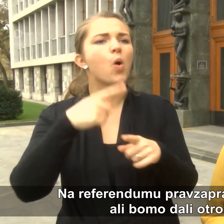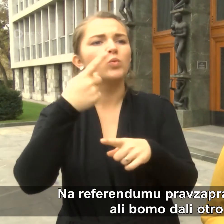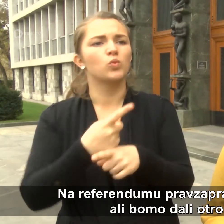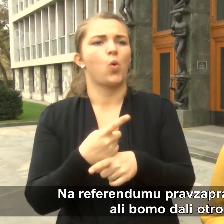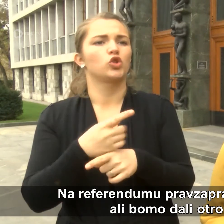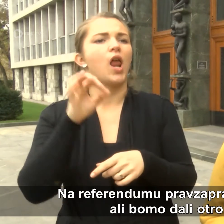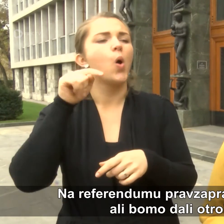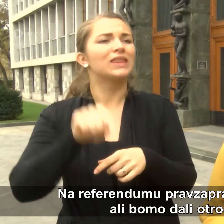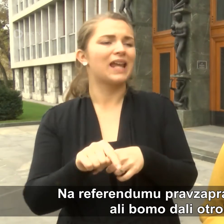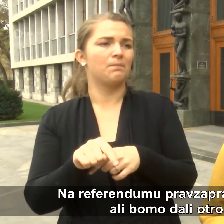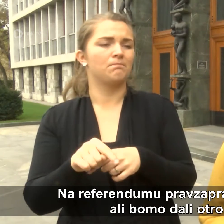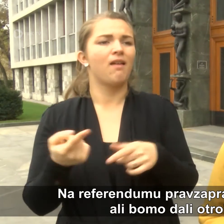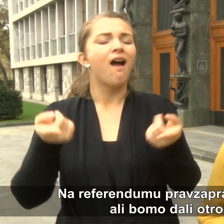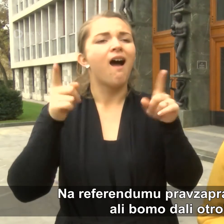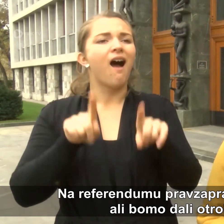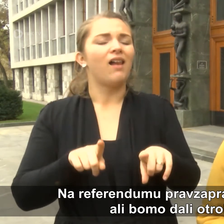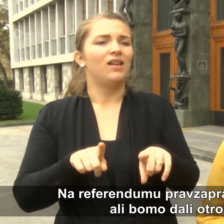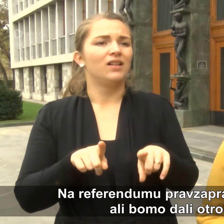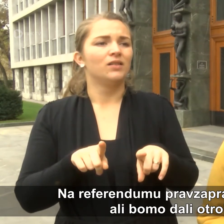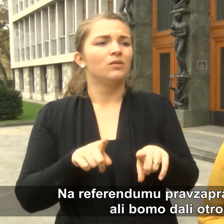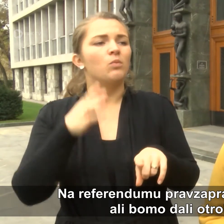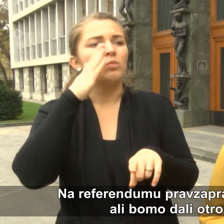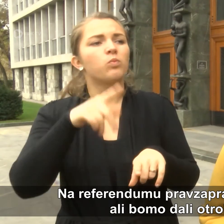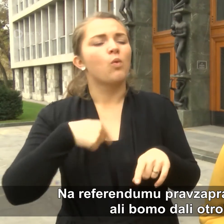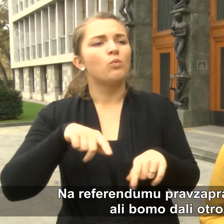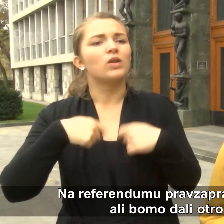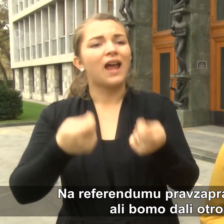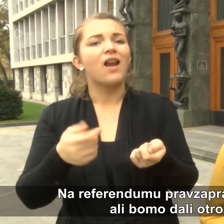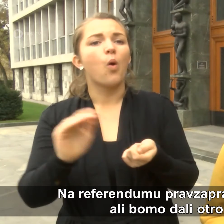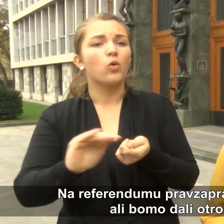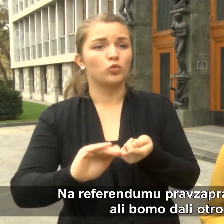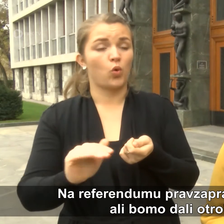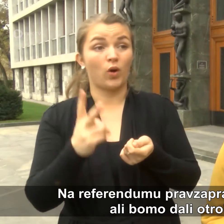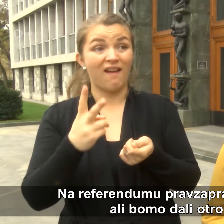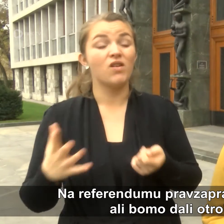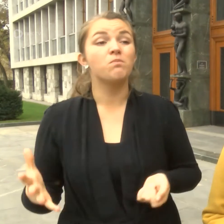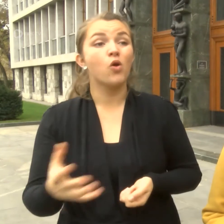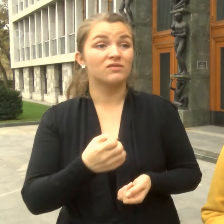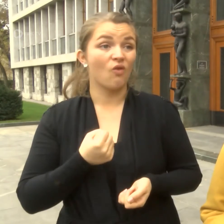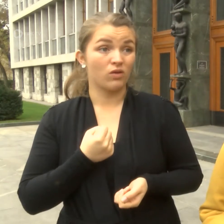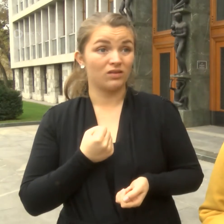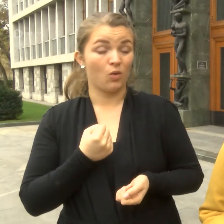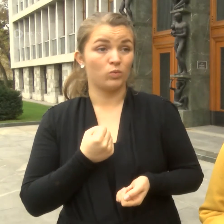odločali o tem, ali bomo dali otroke v posvojitev,